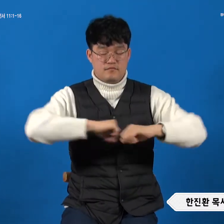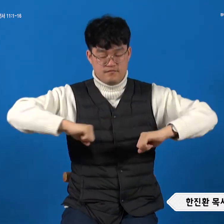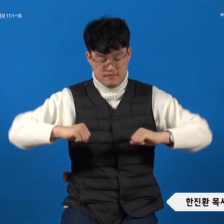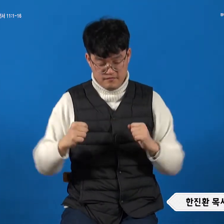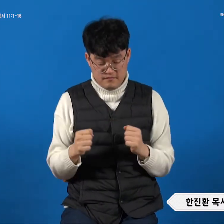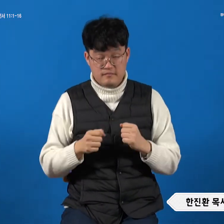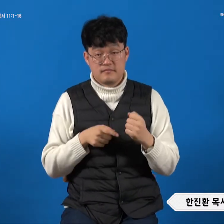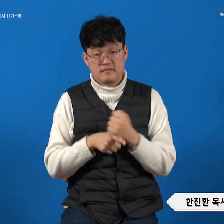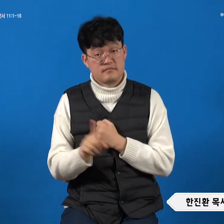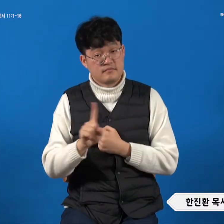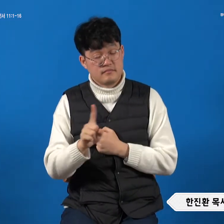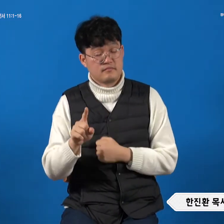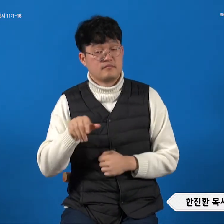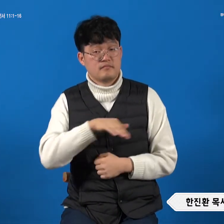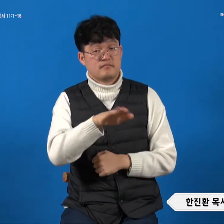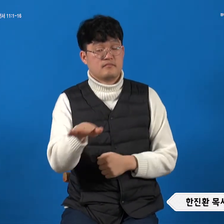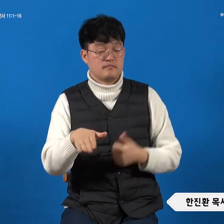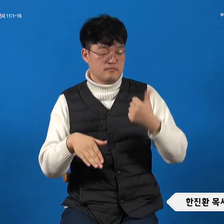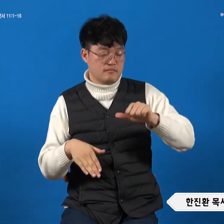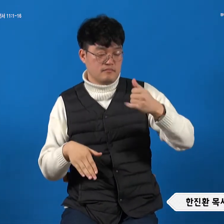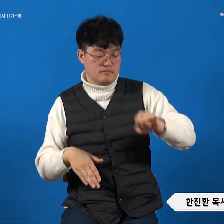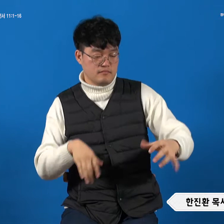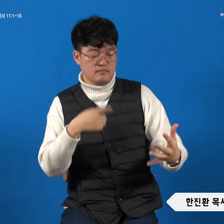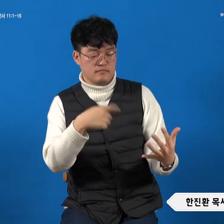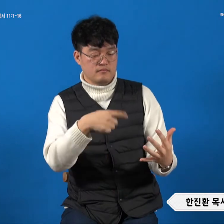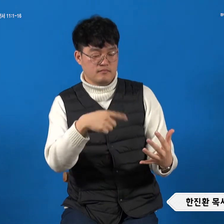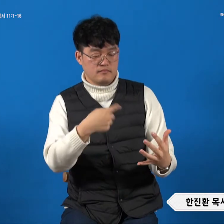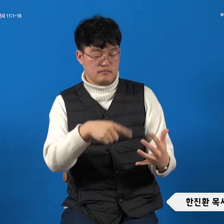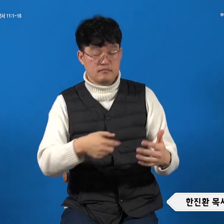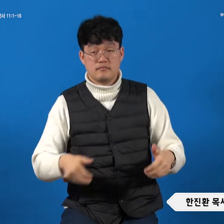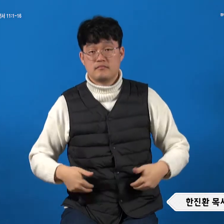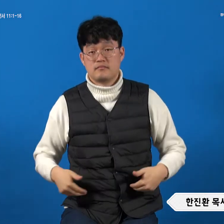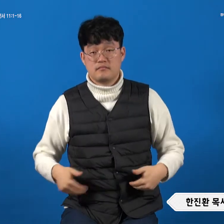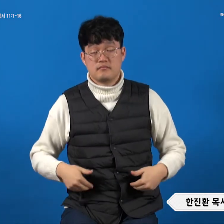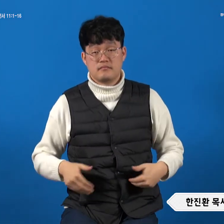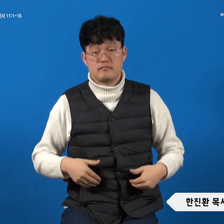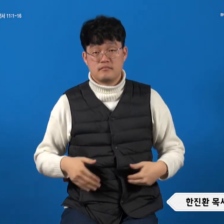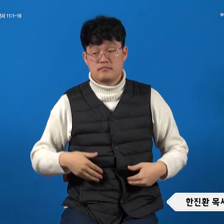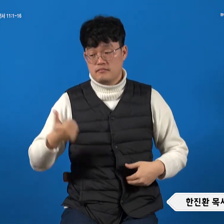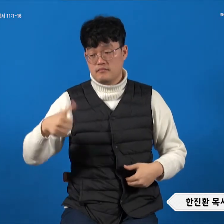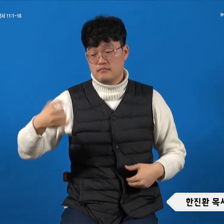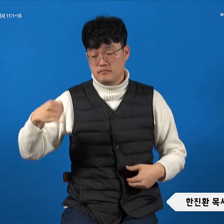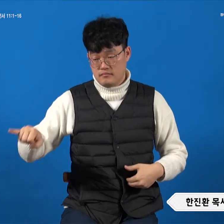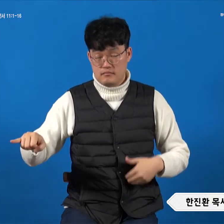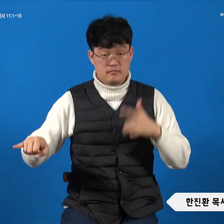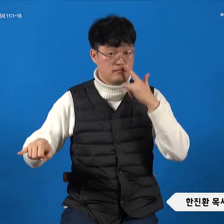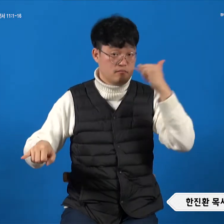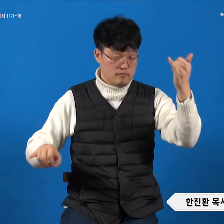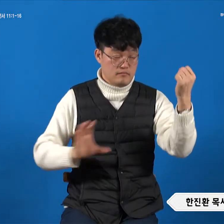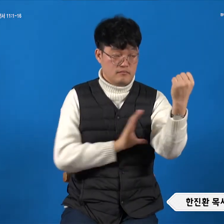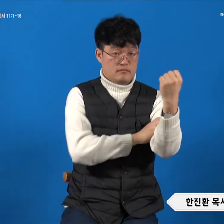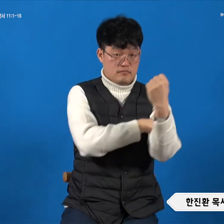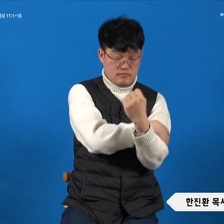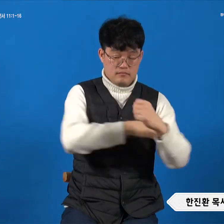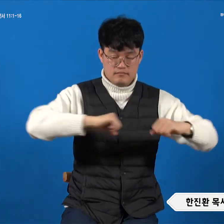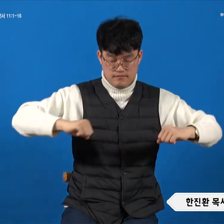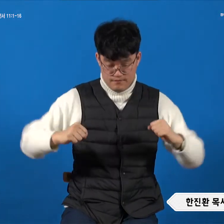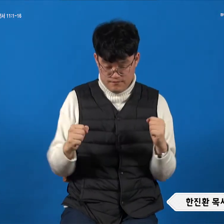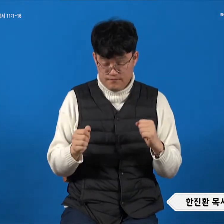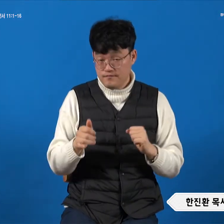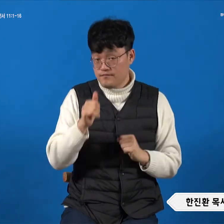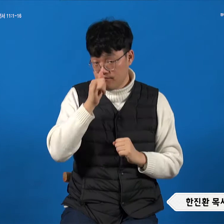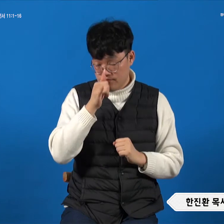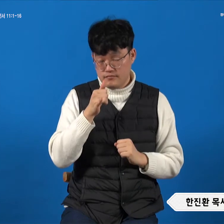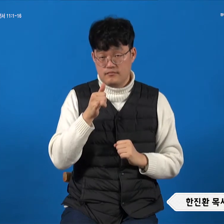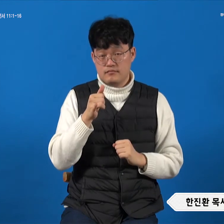권위에 순종하는 것은 우리 자녀들에게도 가르쳐야 됩니다. 자녀들도 부모의 권위에 순종할 수 있도록